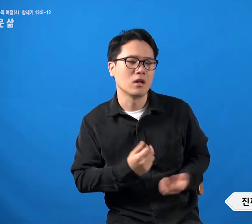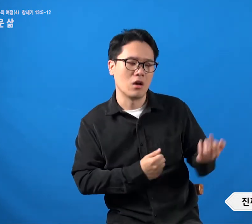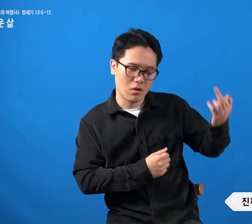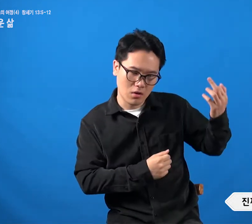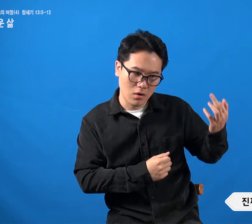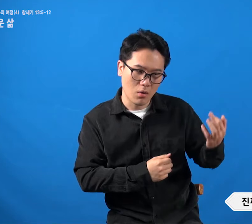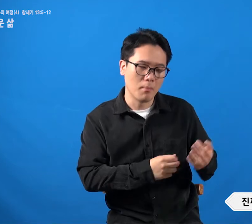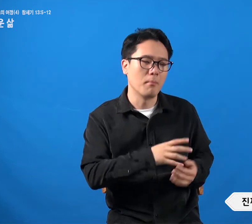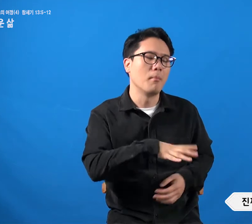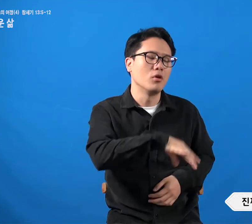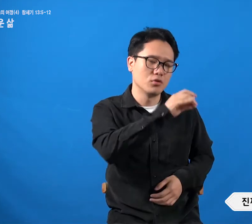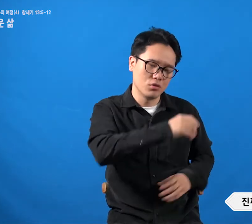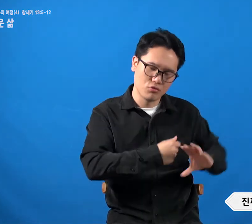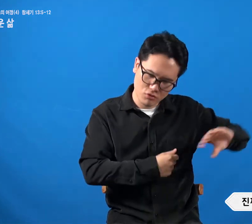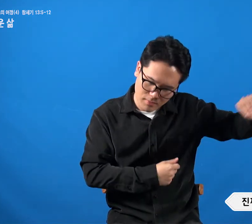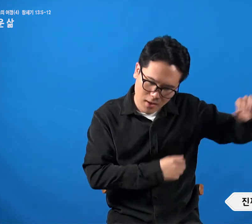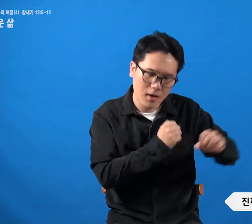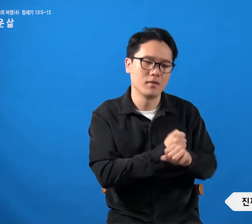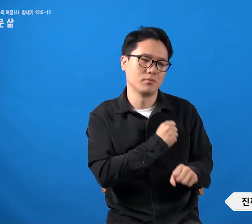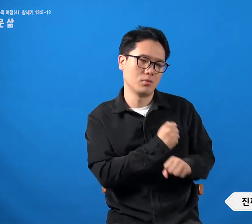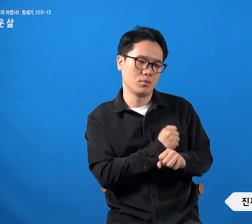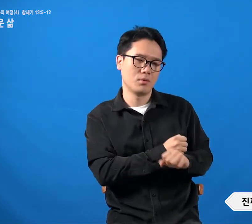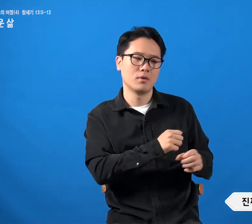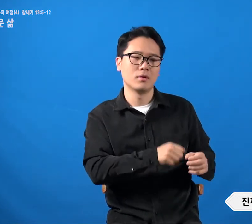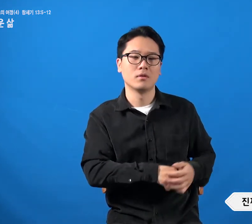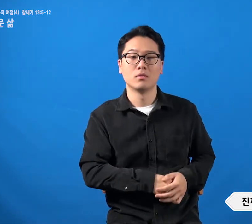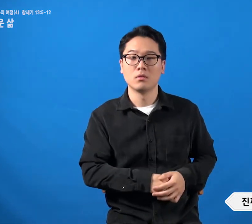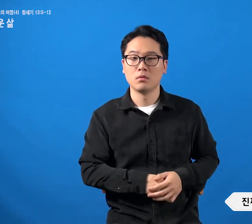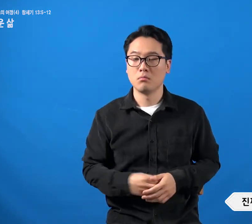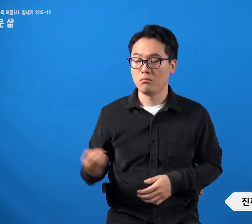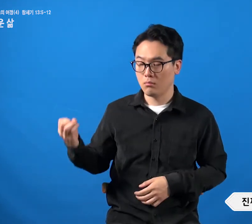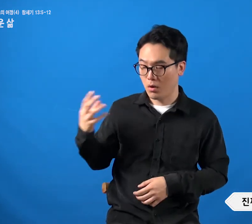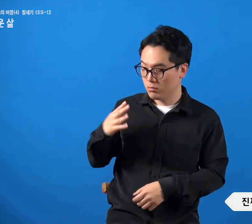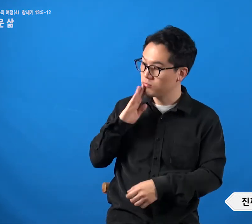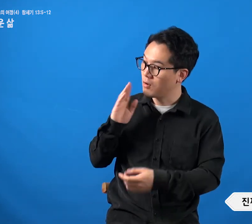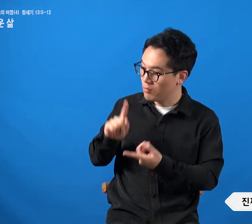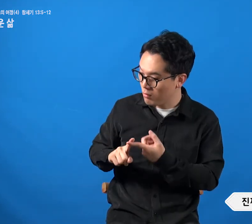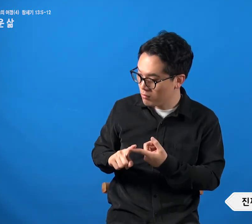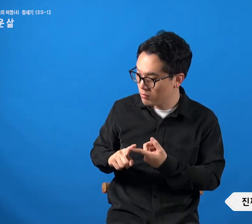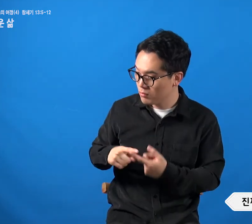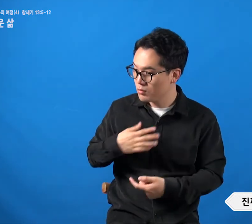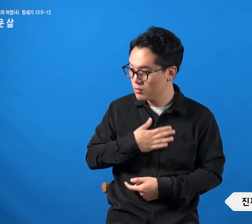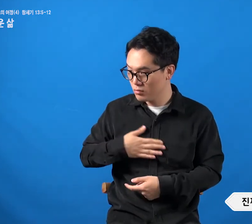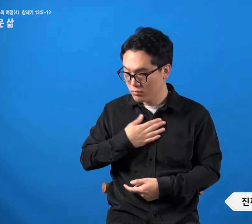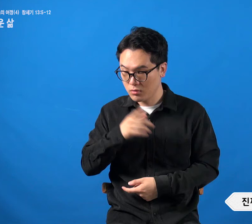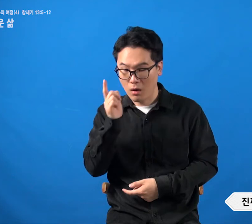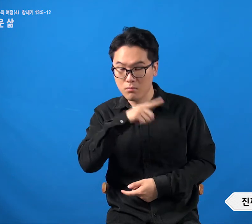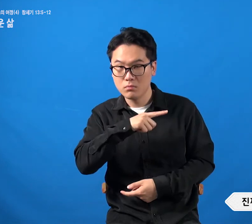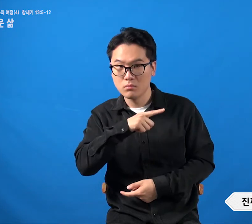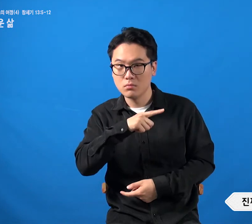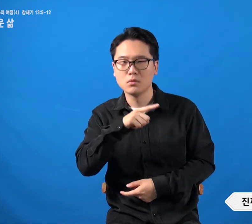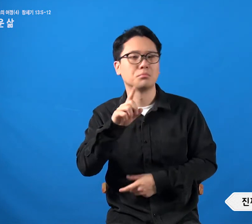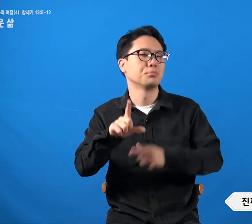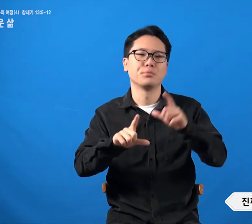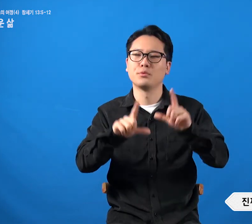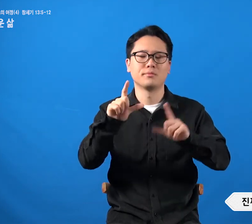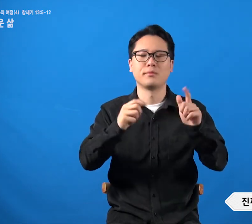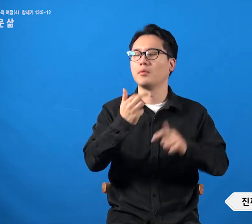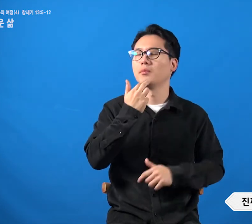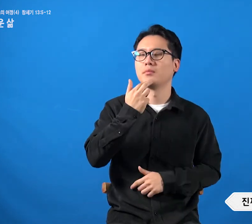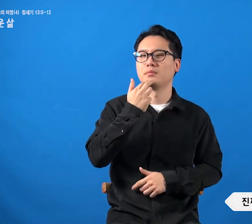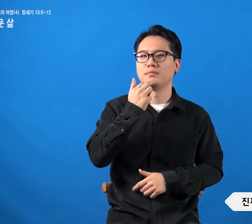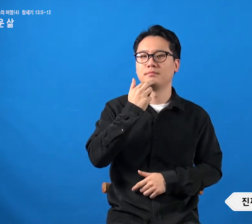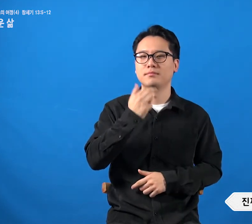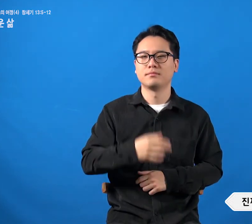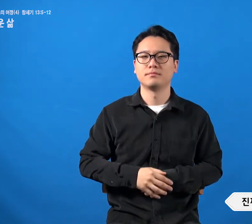라고 섭섭하거나 분노하는 아브라함을 우리는 발견할 수 없습니다. 아니, 오히려 성경은 우리에게